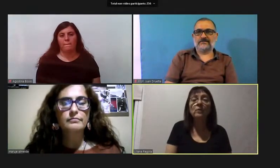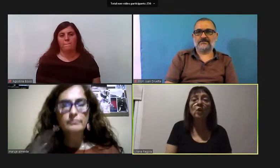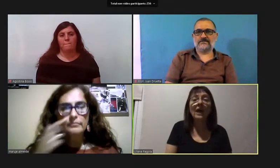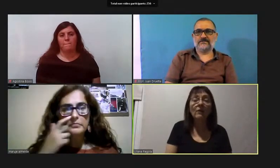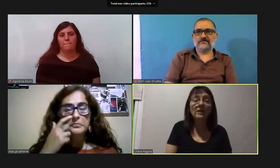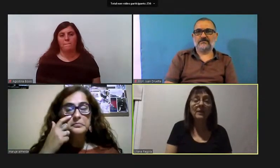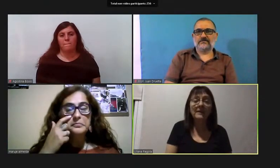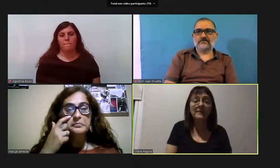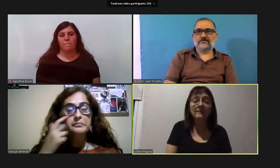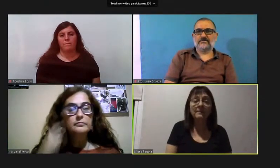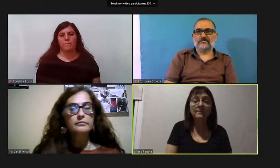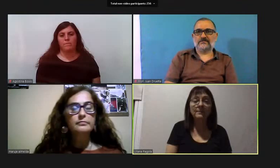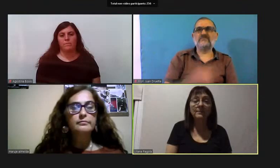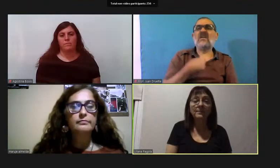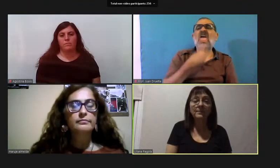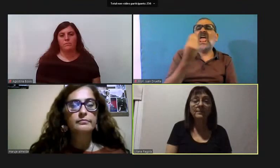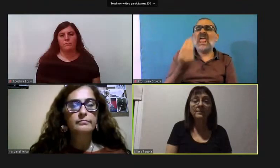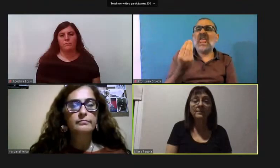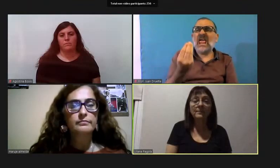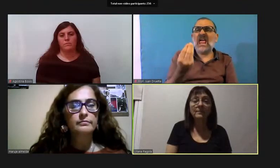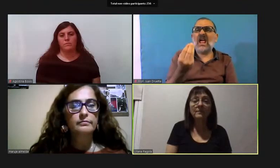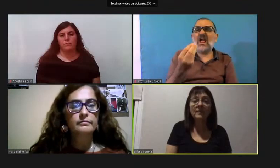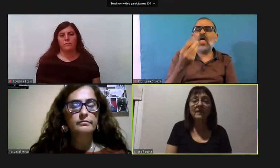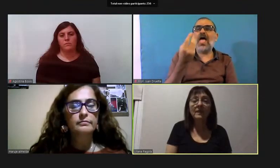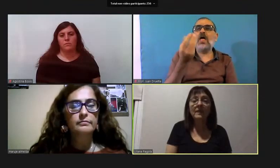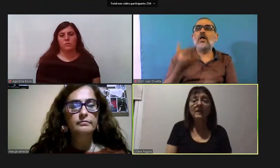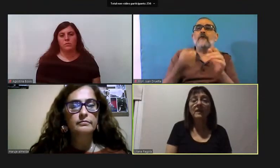yo pregunto, ¿a dónde vas?